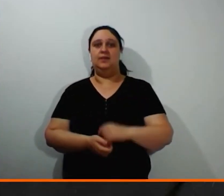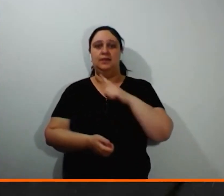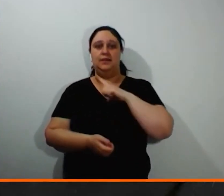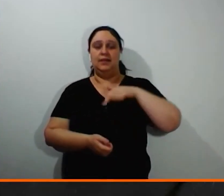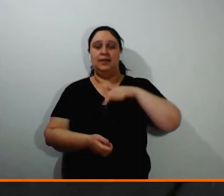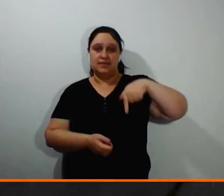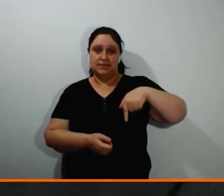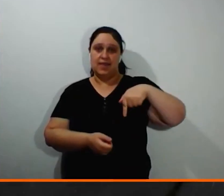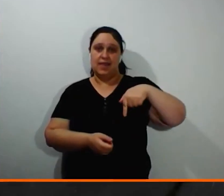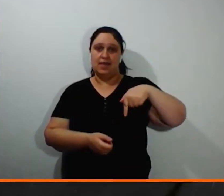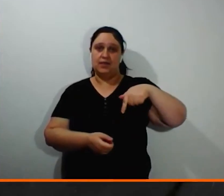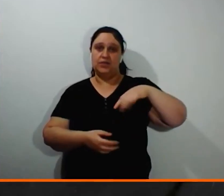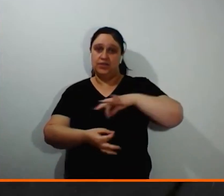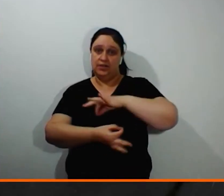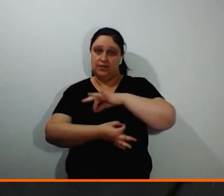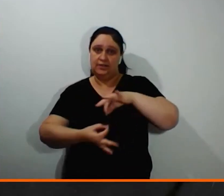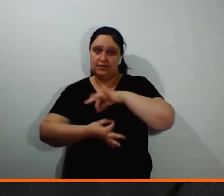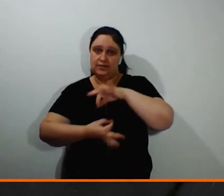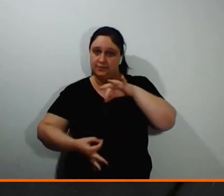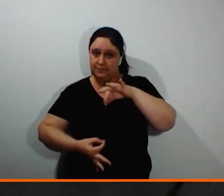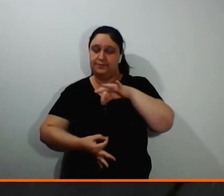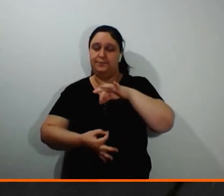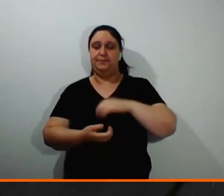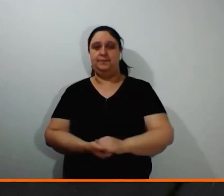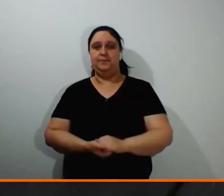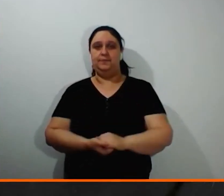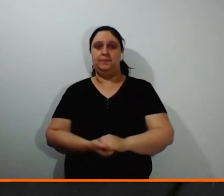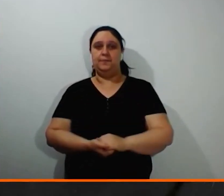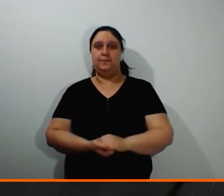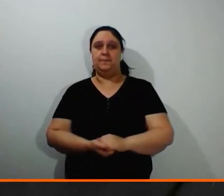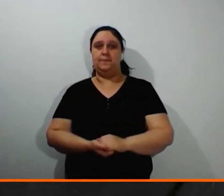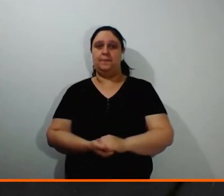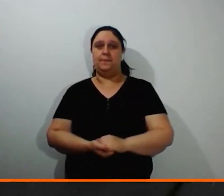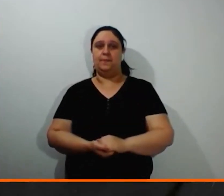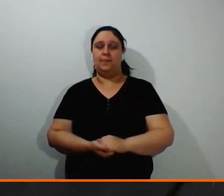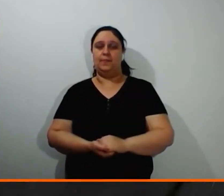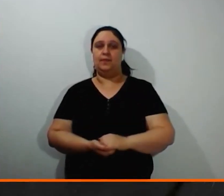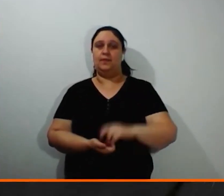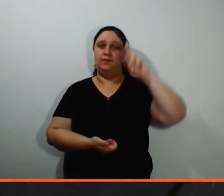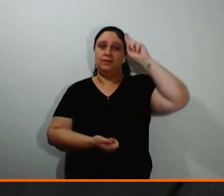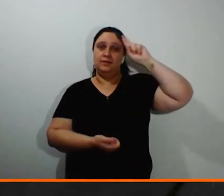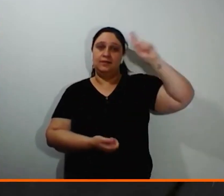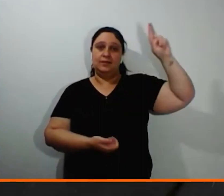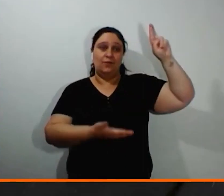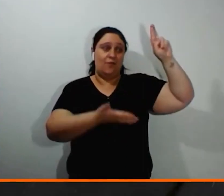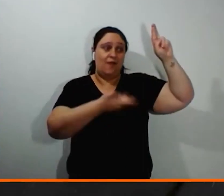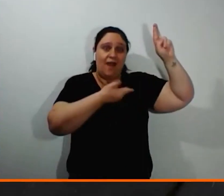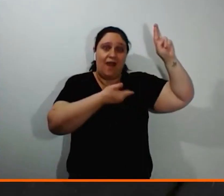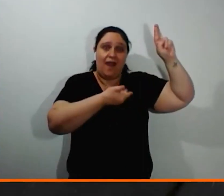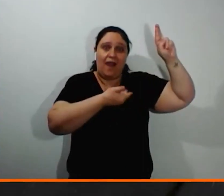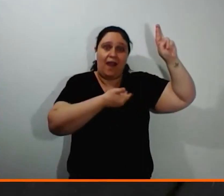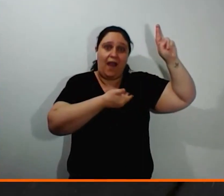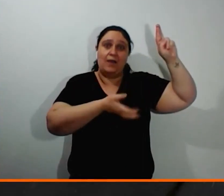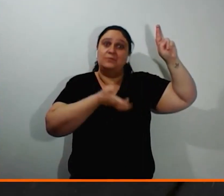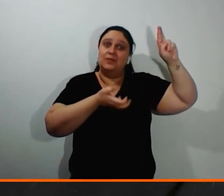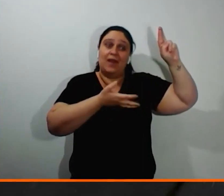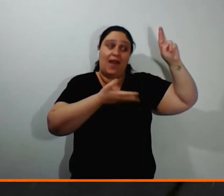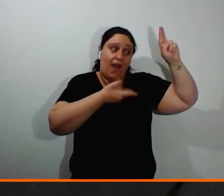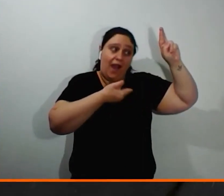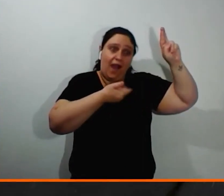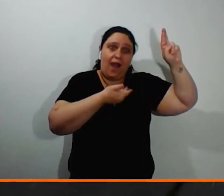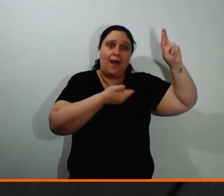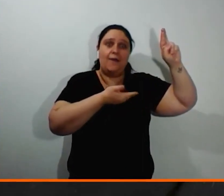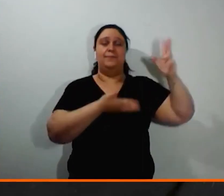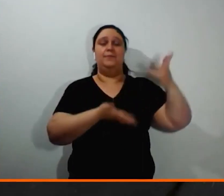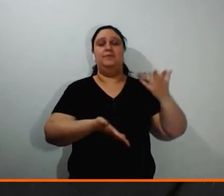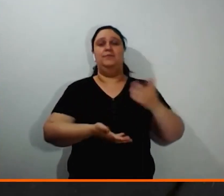Espíritos. O Senhor quer andar, o Senhor tem pressa. O Senhor deseja andar com pressa. Ah, Senhor